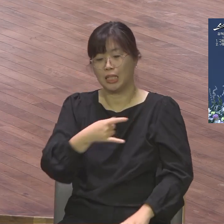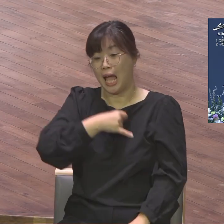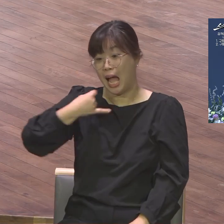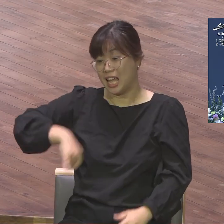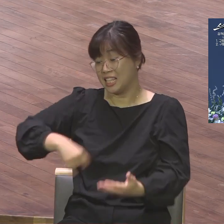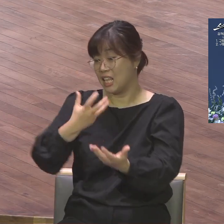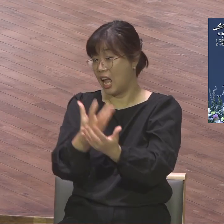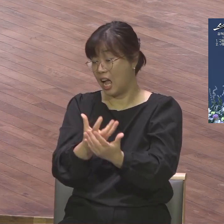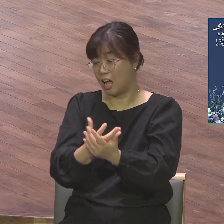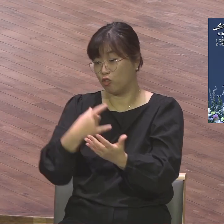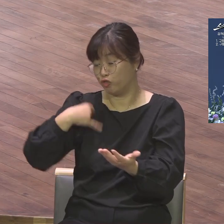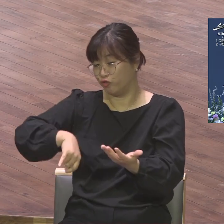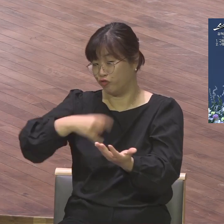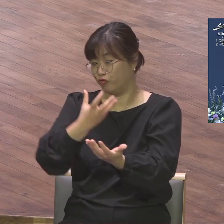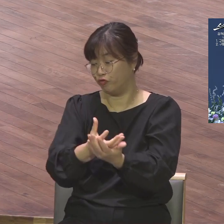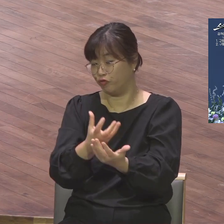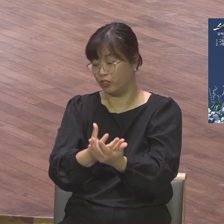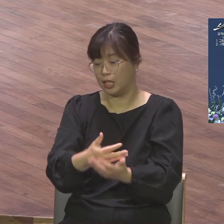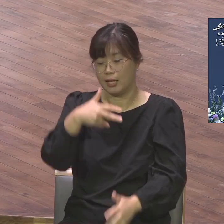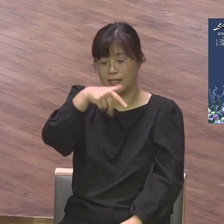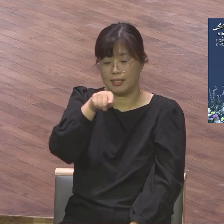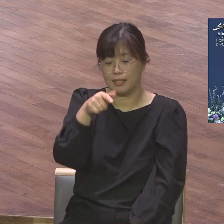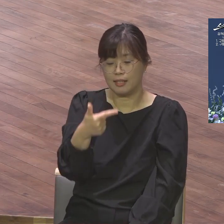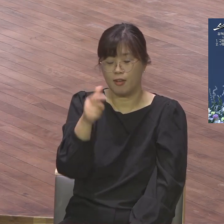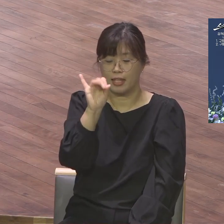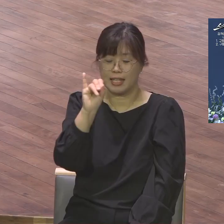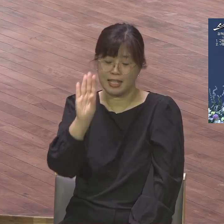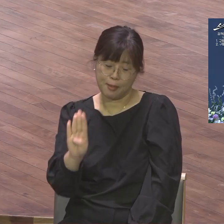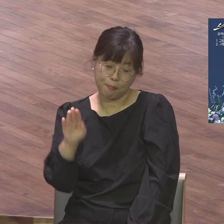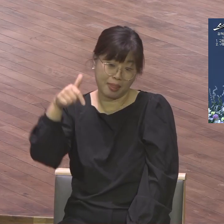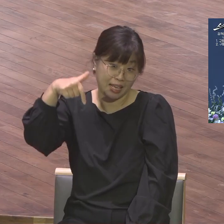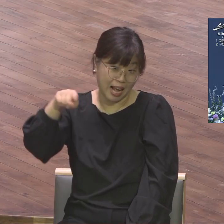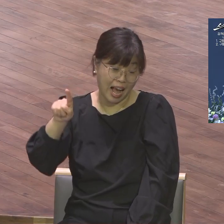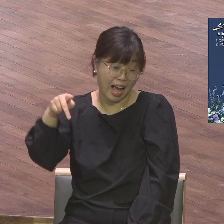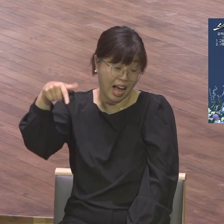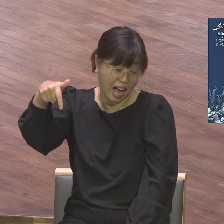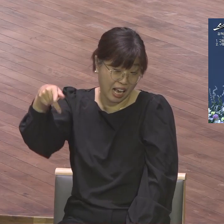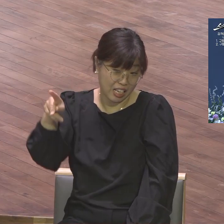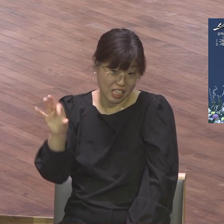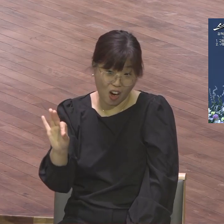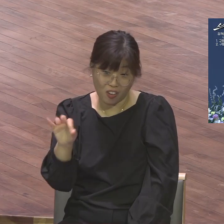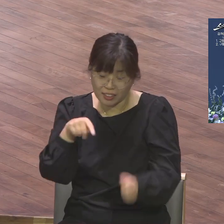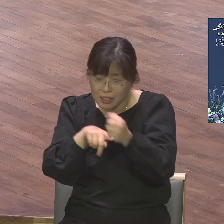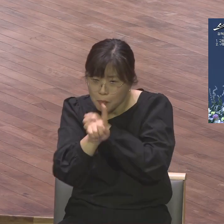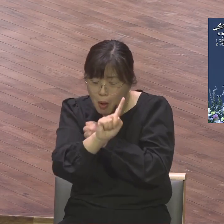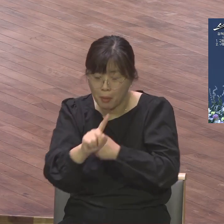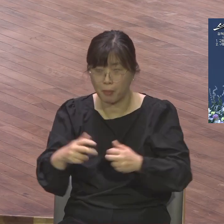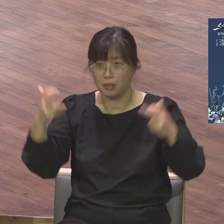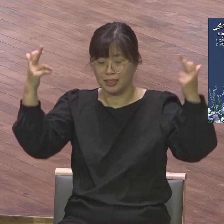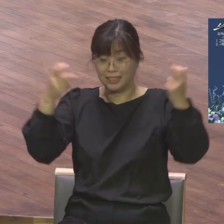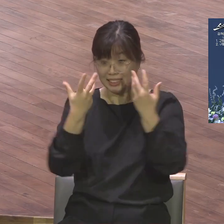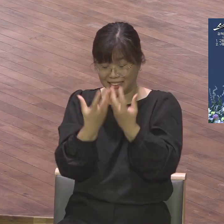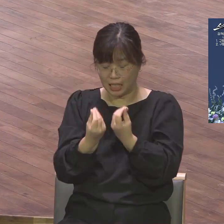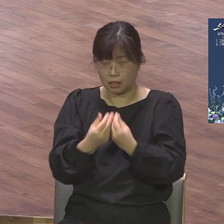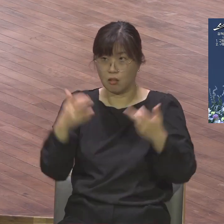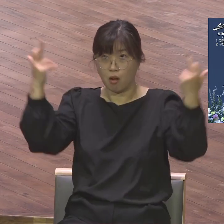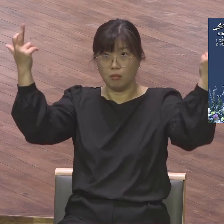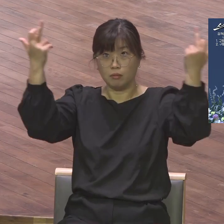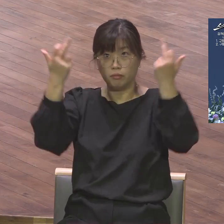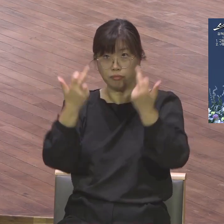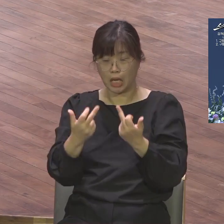표현은요, 갈수록 아름다운 경치가 들어온다. 경치로 갈수록 아름다운 경치로